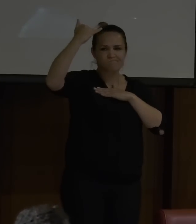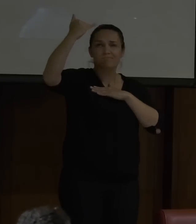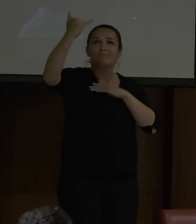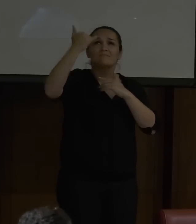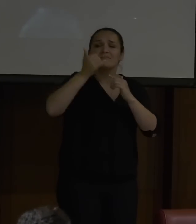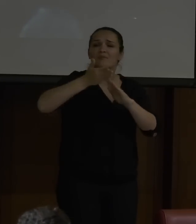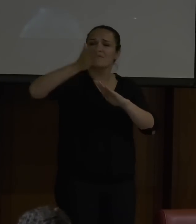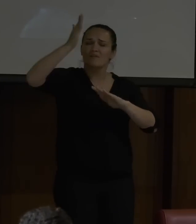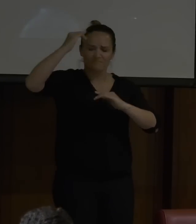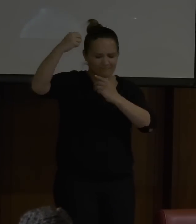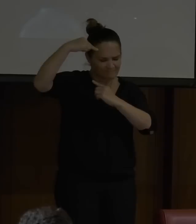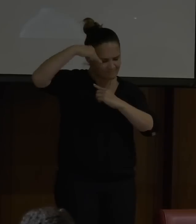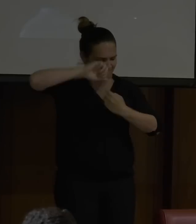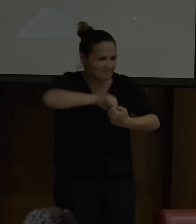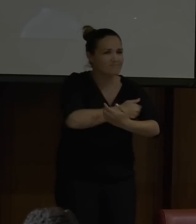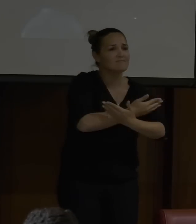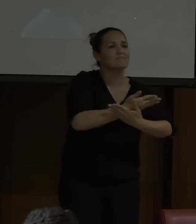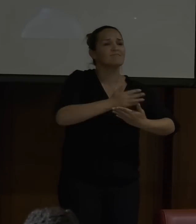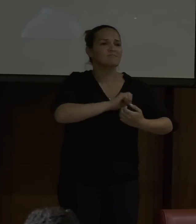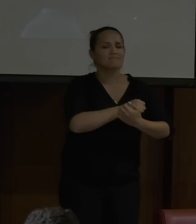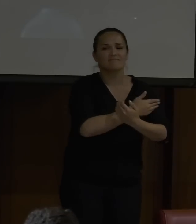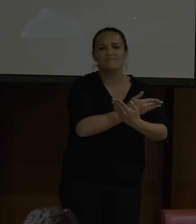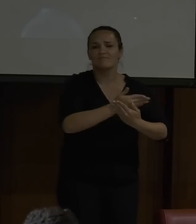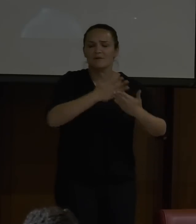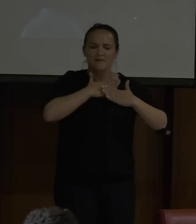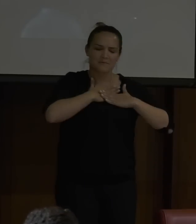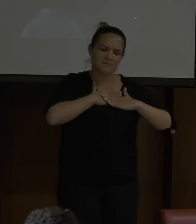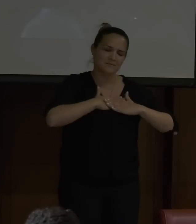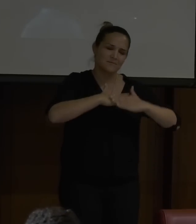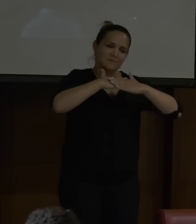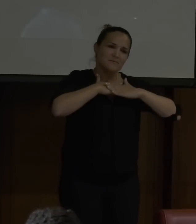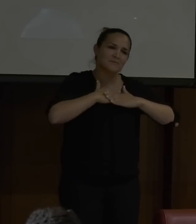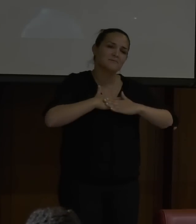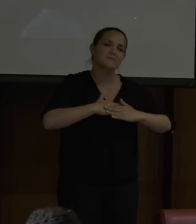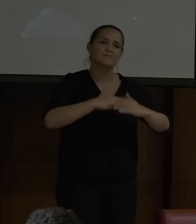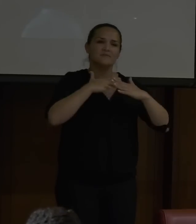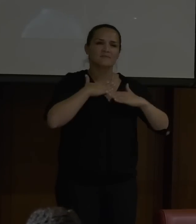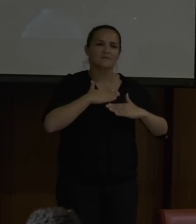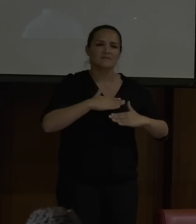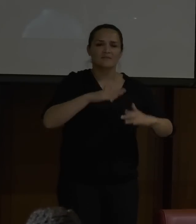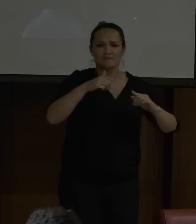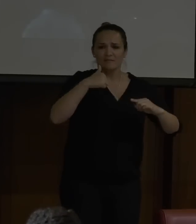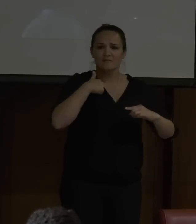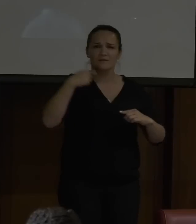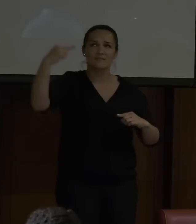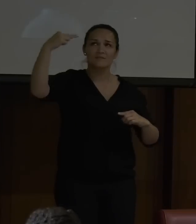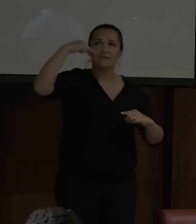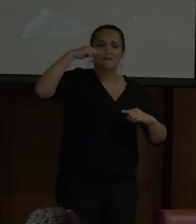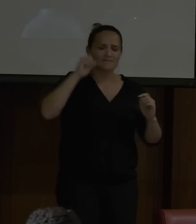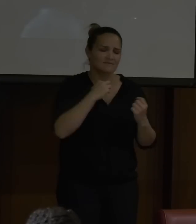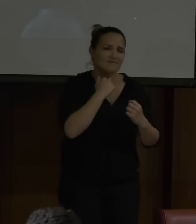a cantar, le doy alivio a mis penas. Luego le pongo